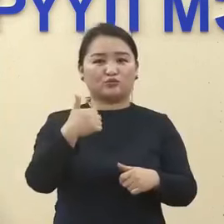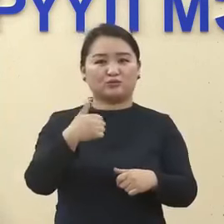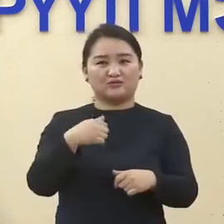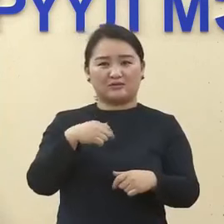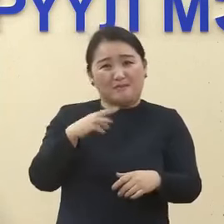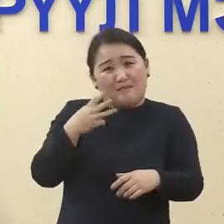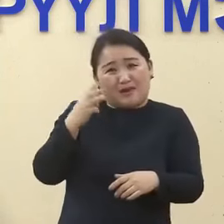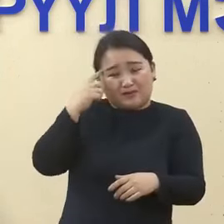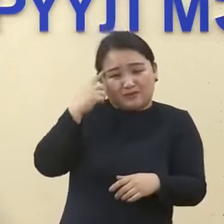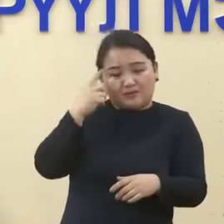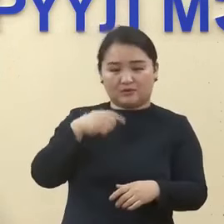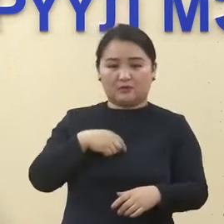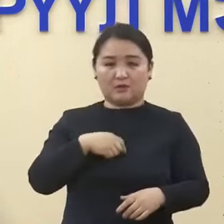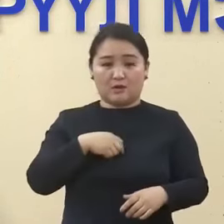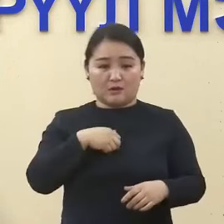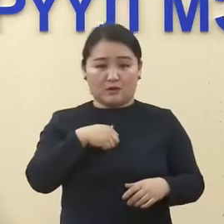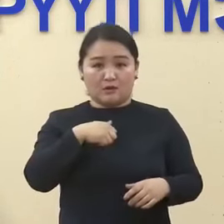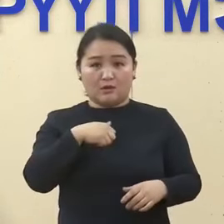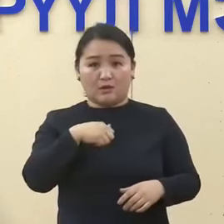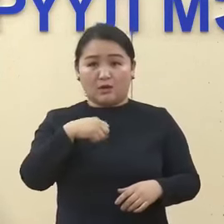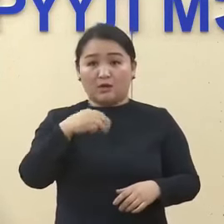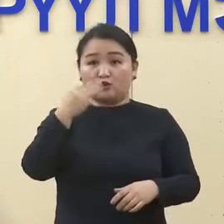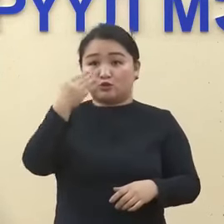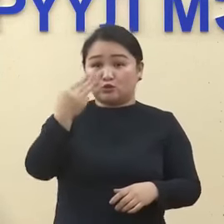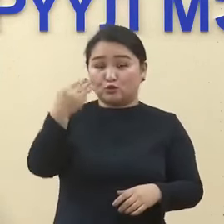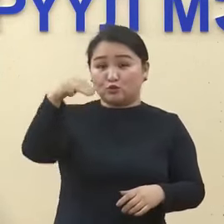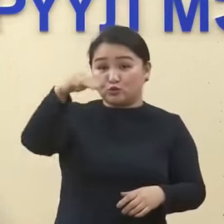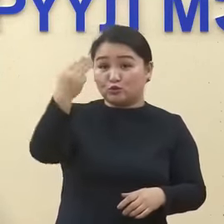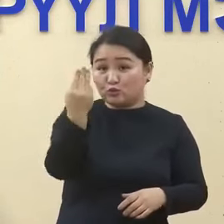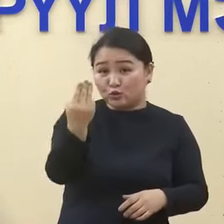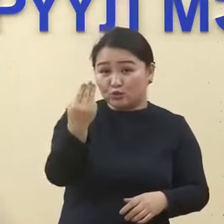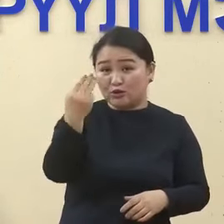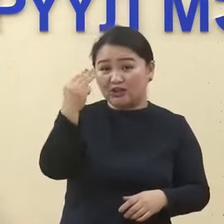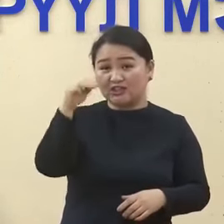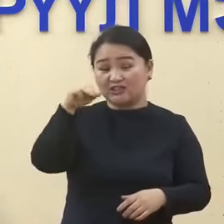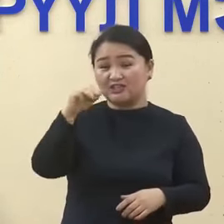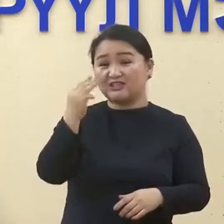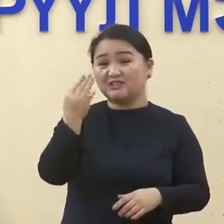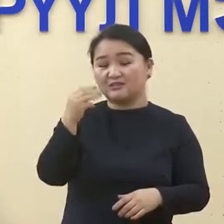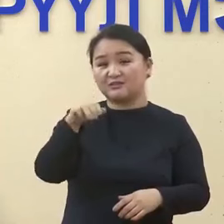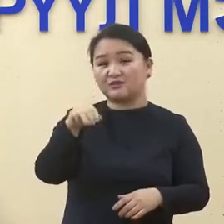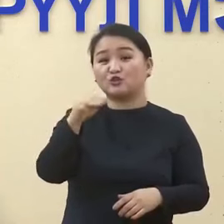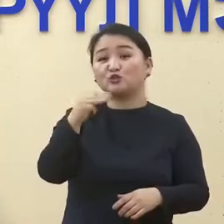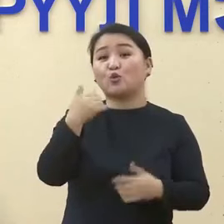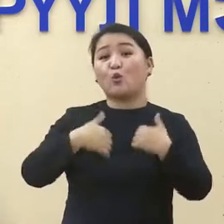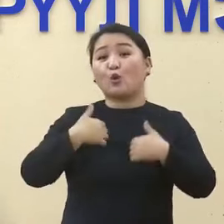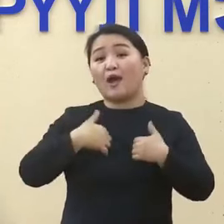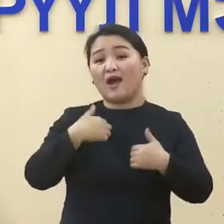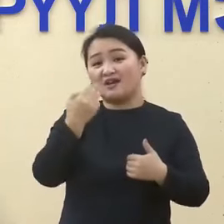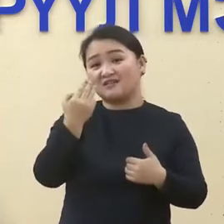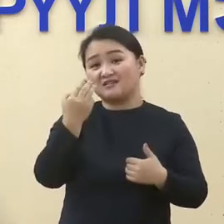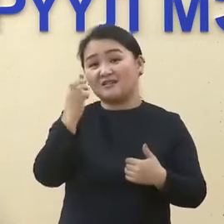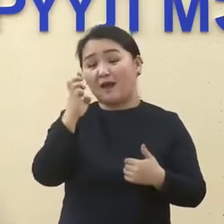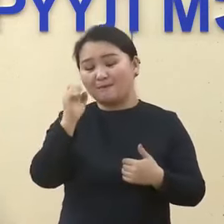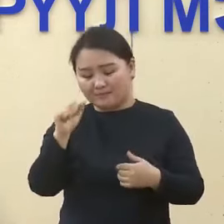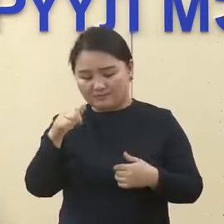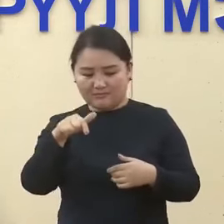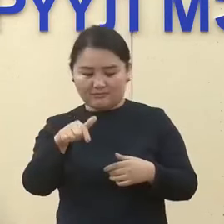улсын онцгой комиссийн шуурхай штабын хаягаар ороод л харж болно. Бүх юм бол ил тод байгаа. Энэ хурал дээр ч гэсэн бид нар хэлж байгаа.